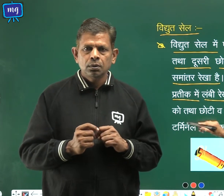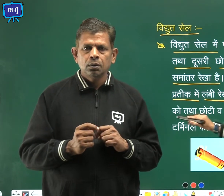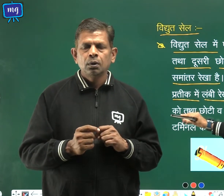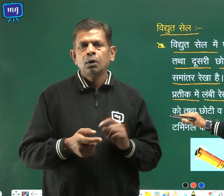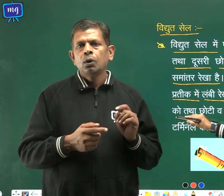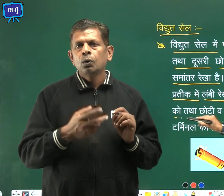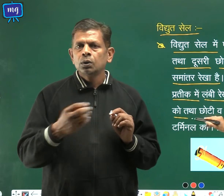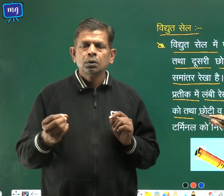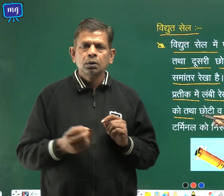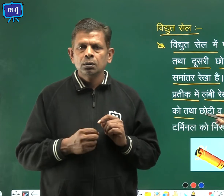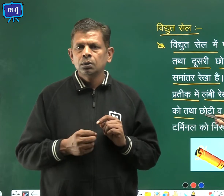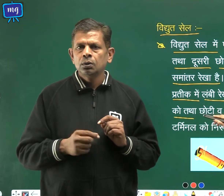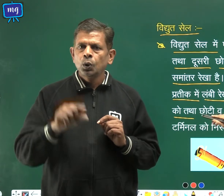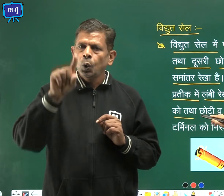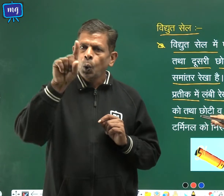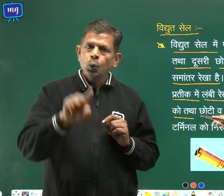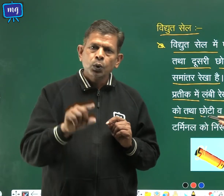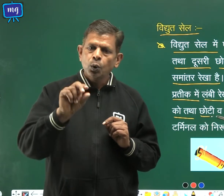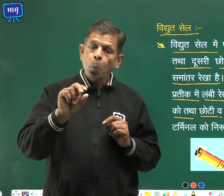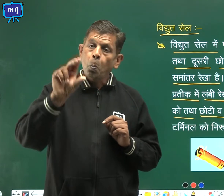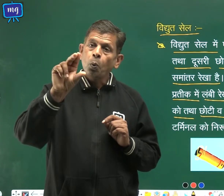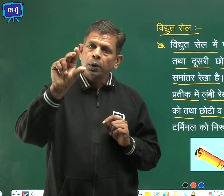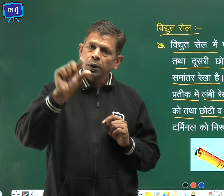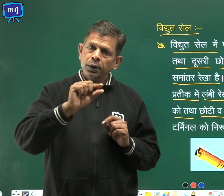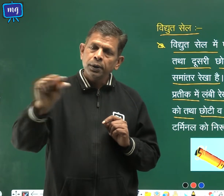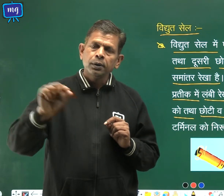को तथा छोटी व मोटी रेखा